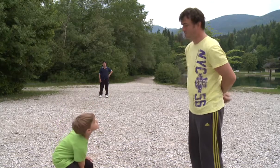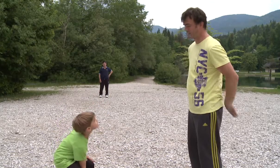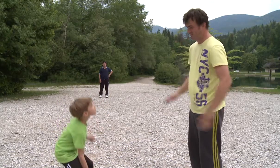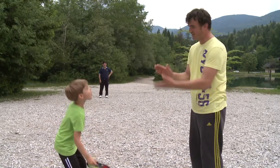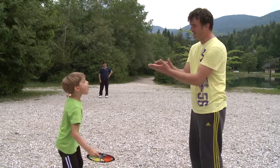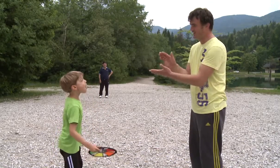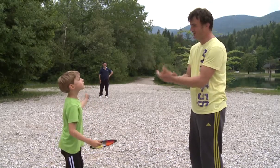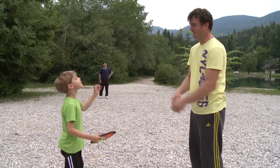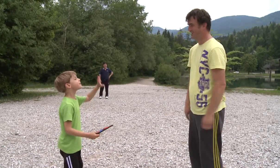Bravo!